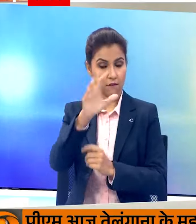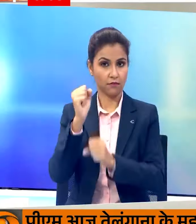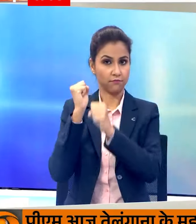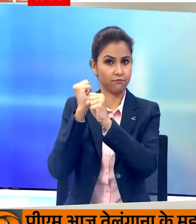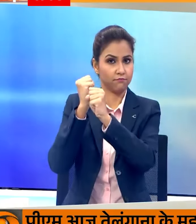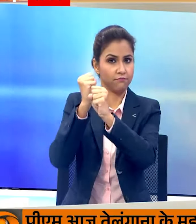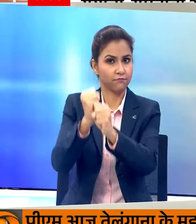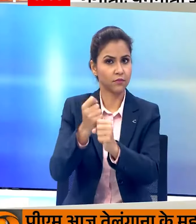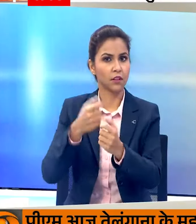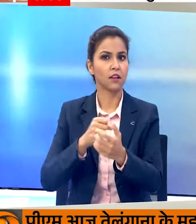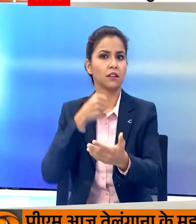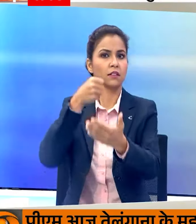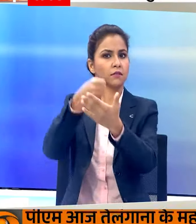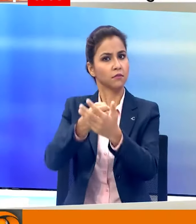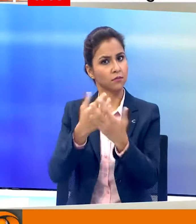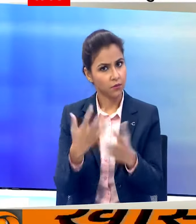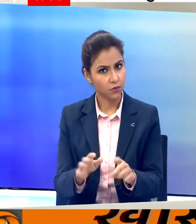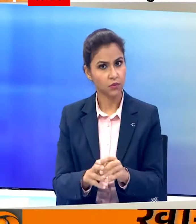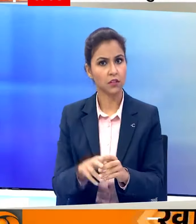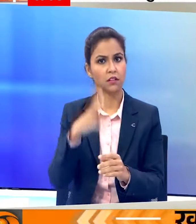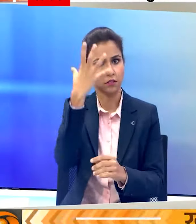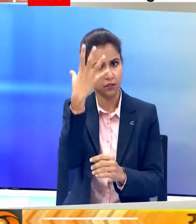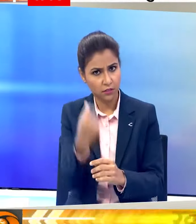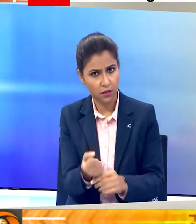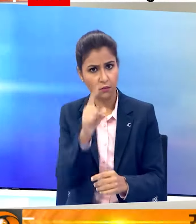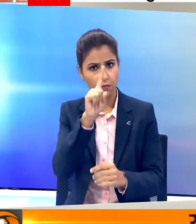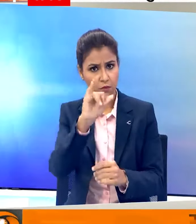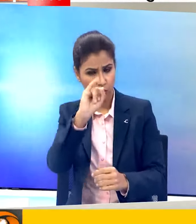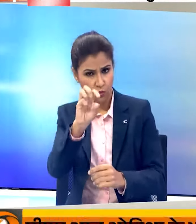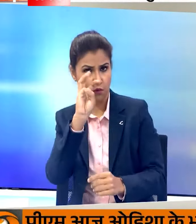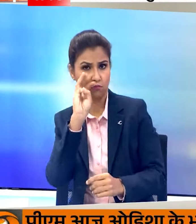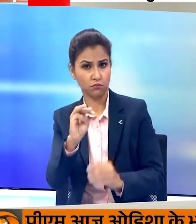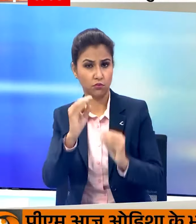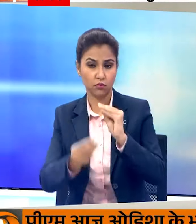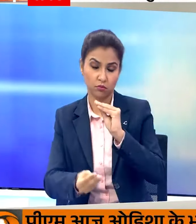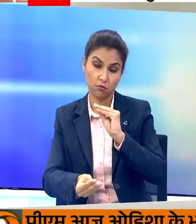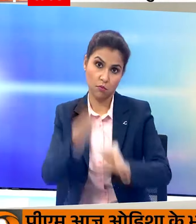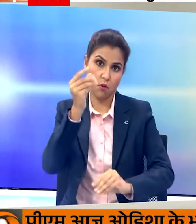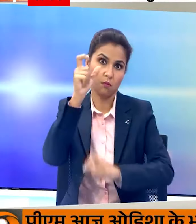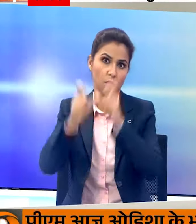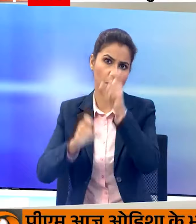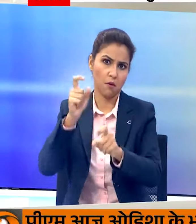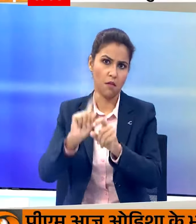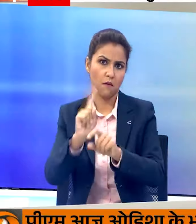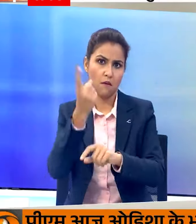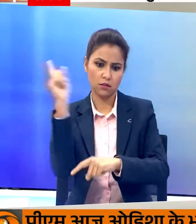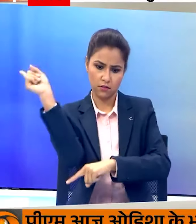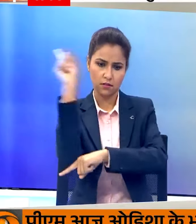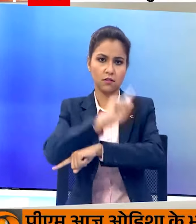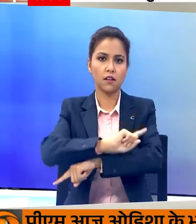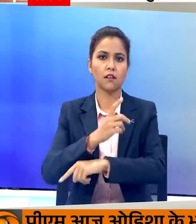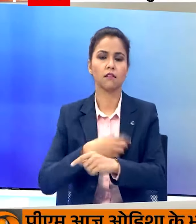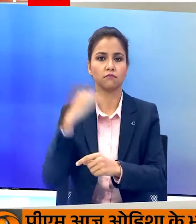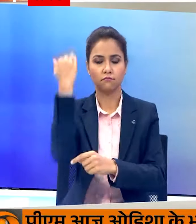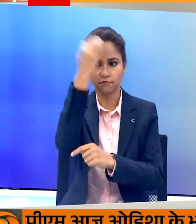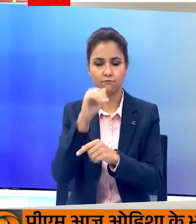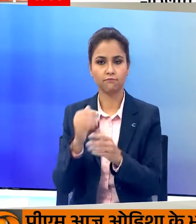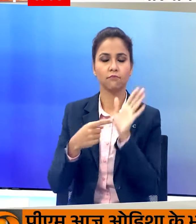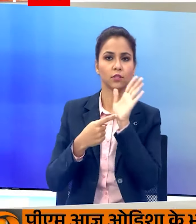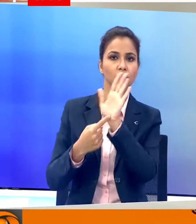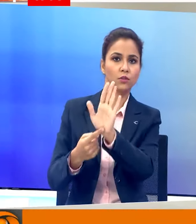केदारनाथ पहुंच गई है देर शाम तक 16000 से अधिक श्रद्धालु भी पहले दिन बाबा केदार के दर्शन के